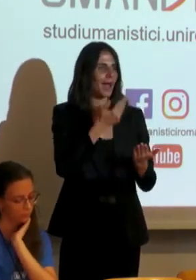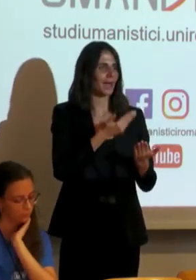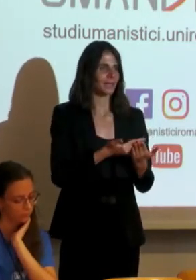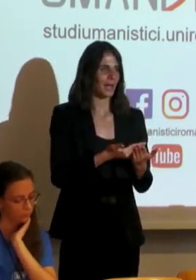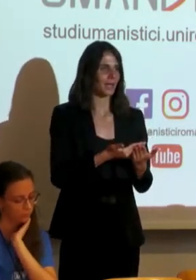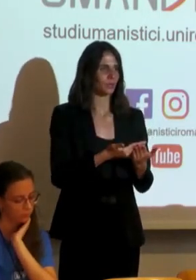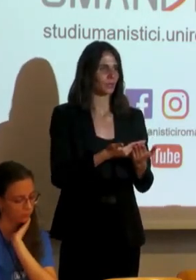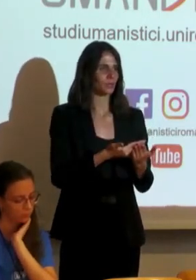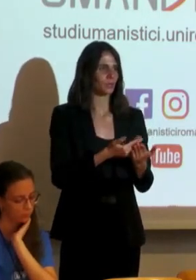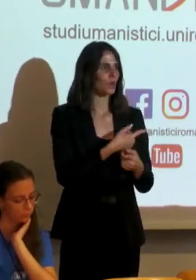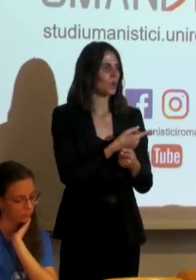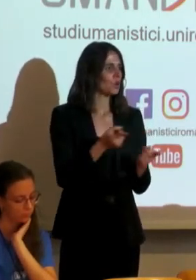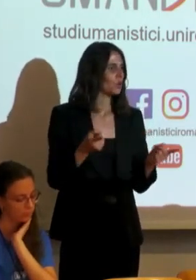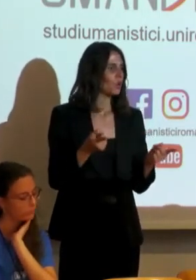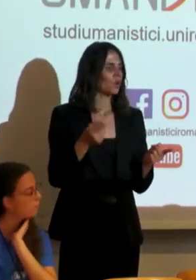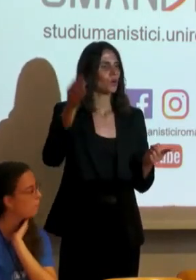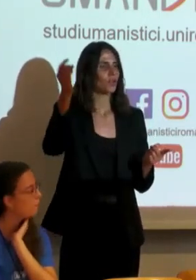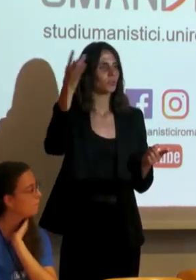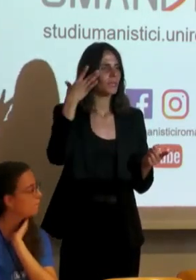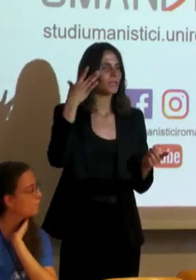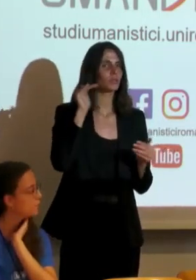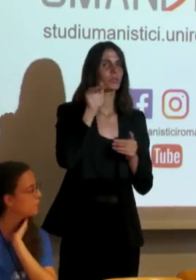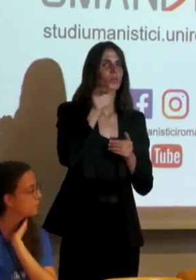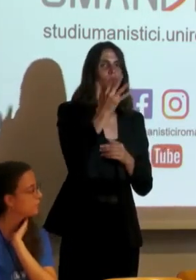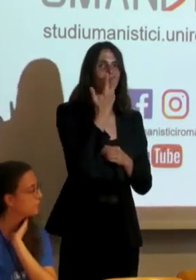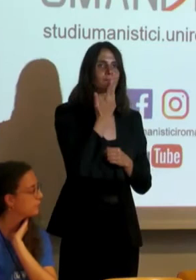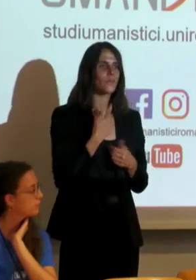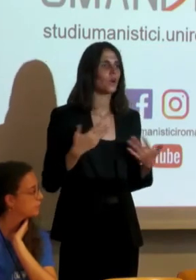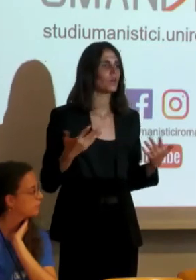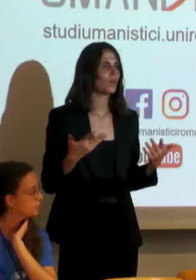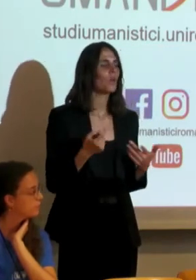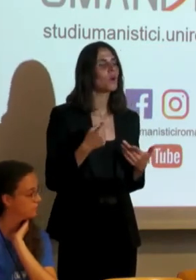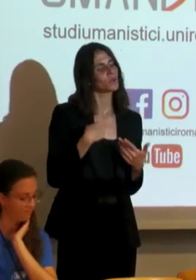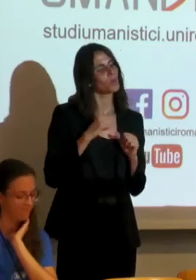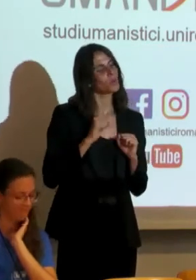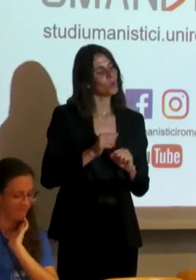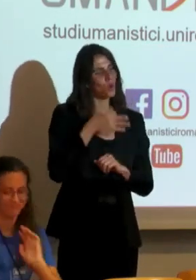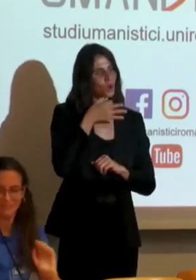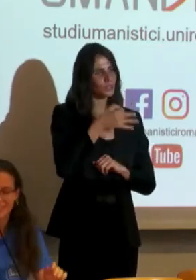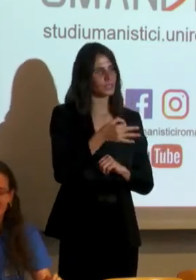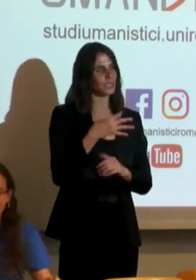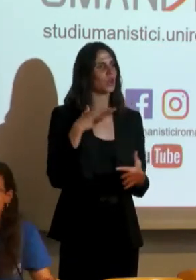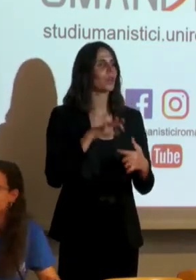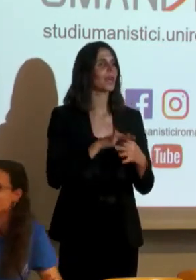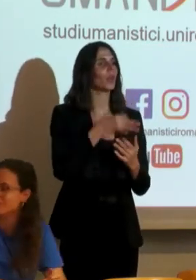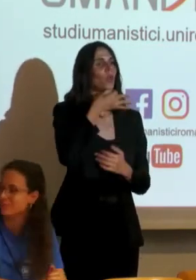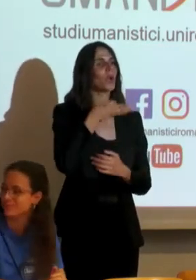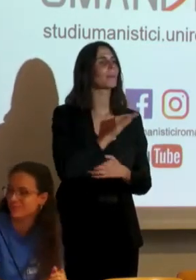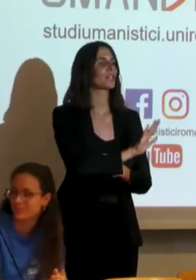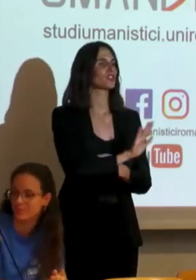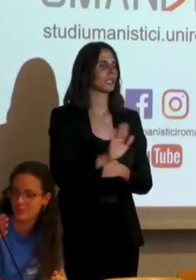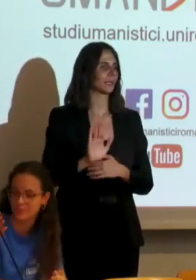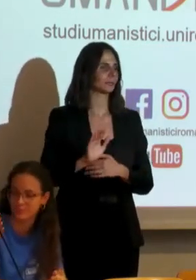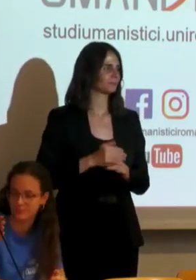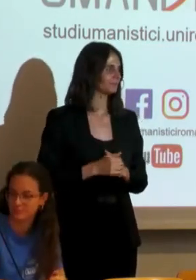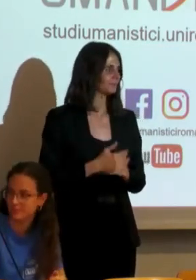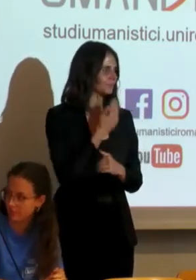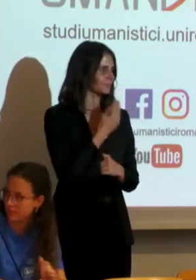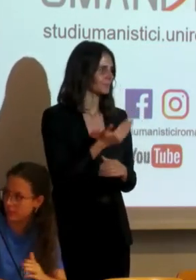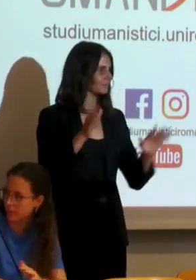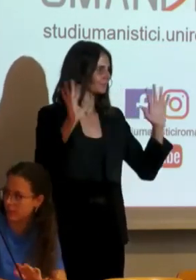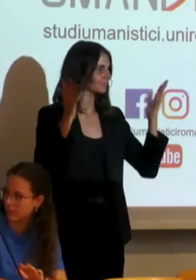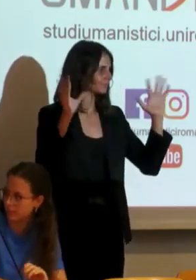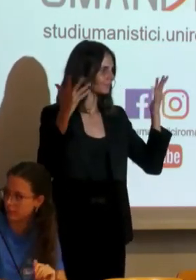idoneo, no? Alle loro aspirazioni e anche alle loro capacità, ovviamente. Grazie.